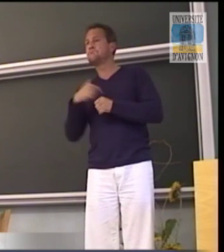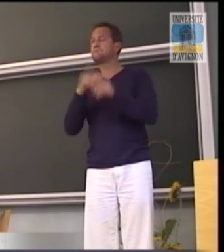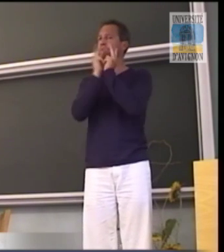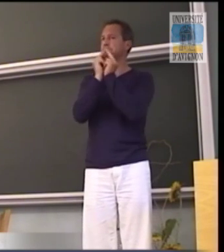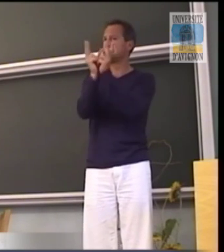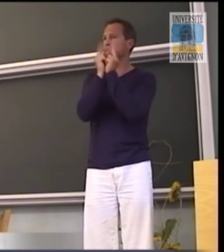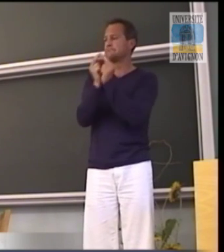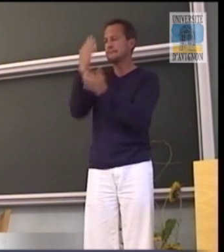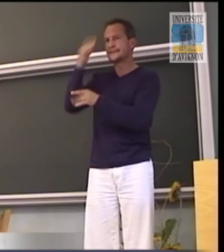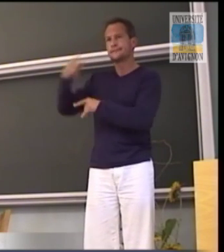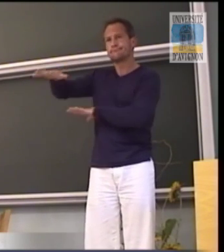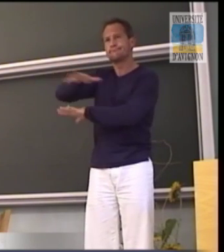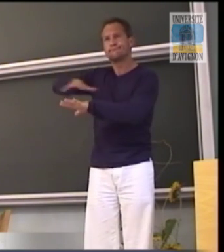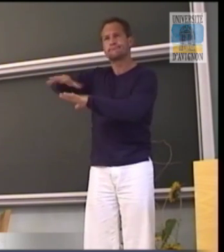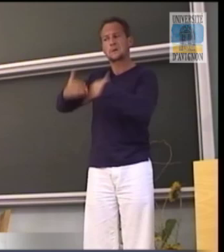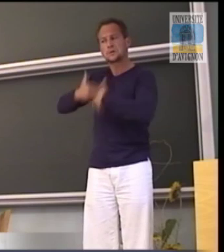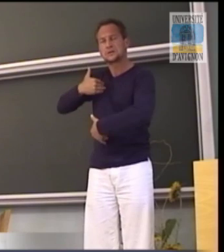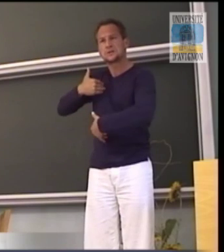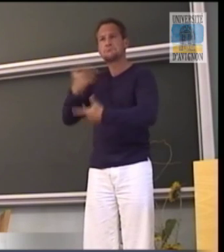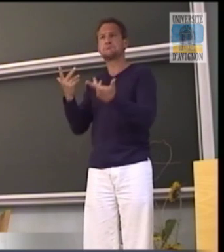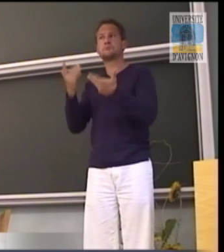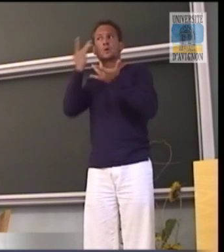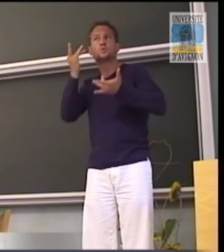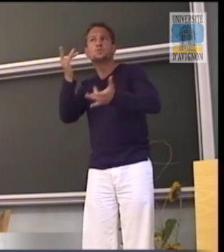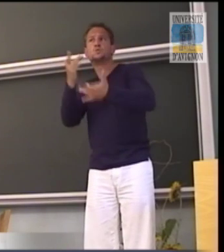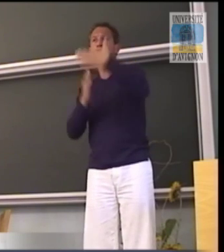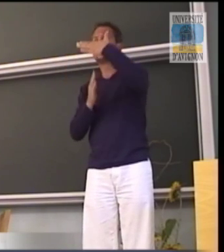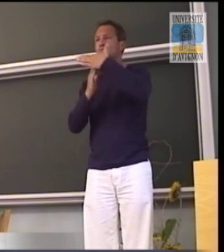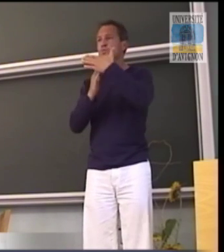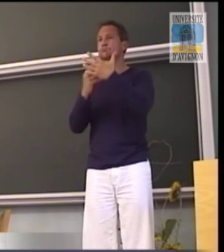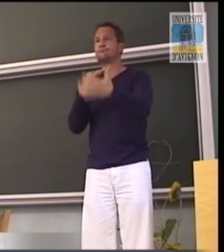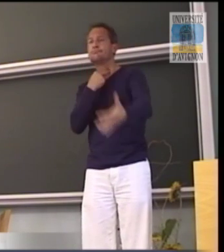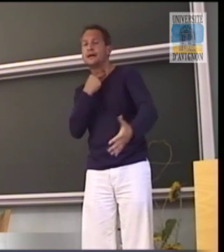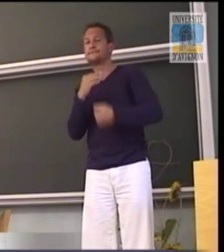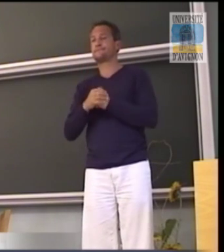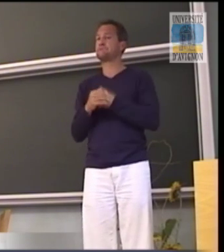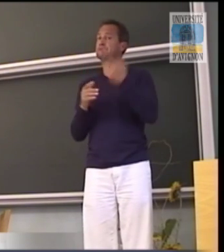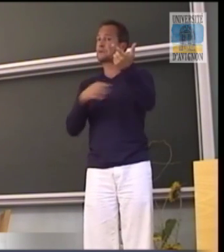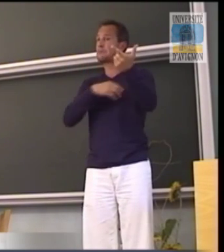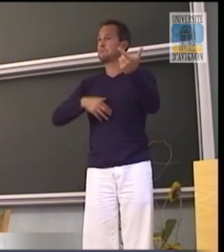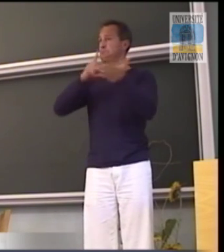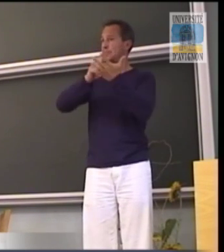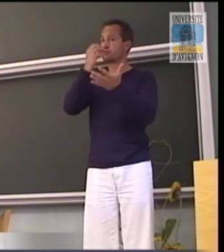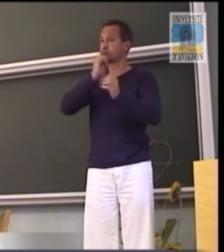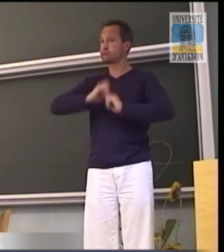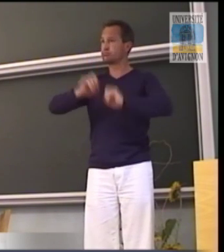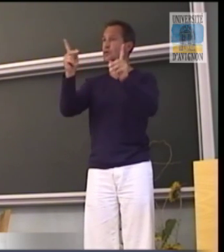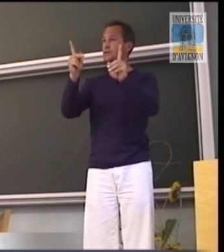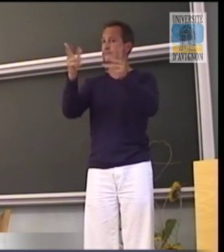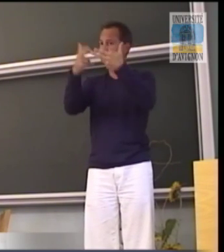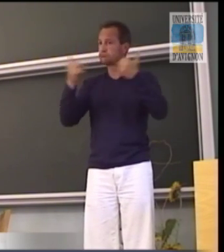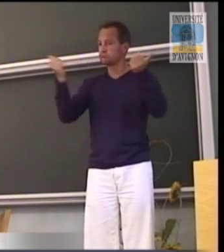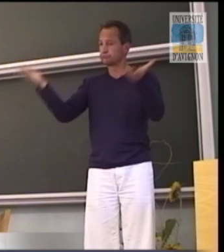Et la ville de Paris a dit banco, on y va. Et on a créé Au clair de la lune en 2004, qui est donc la première école